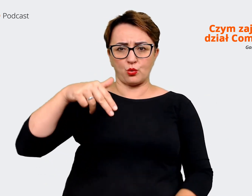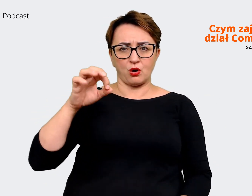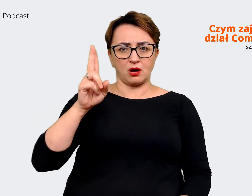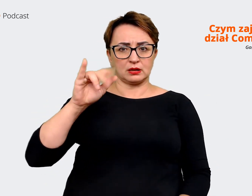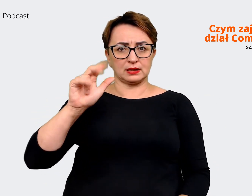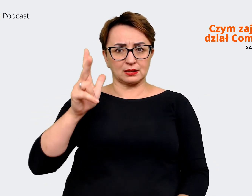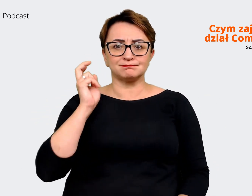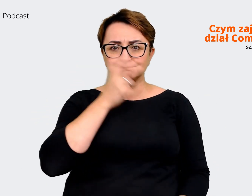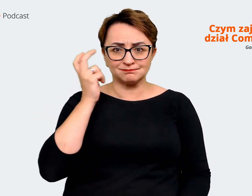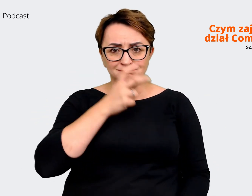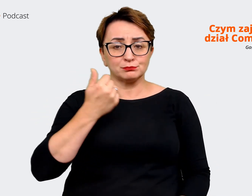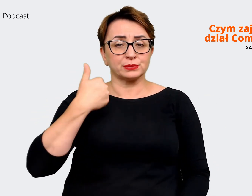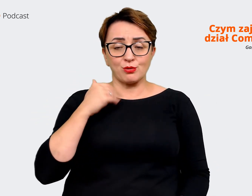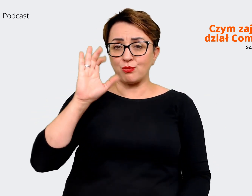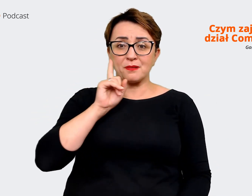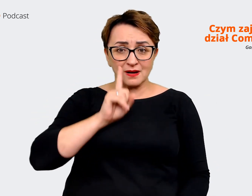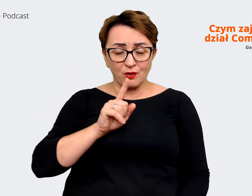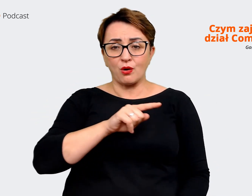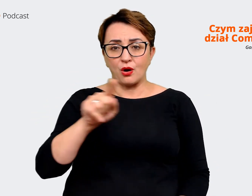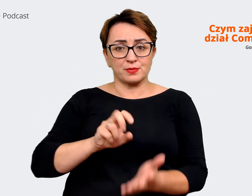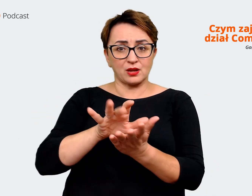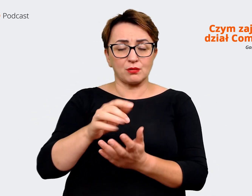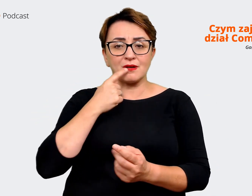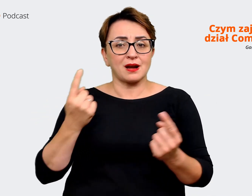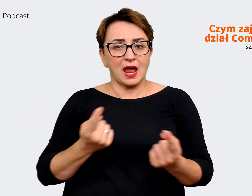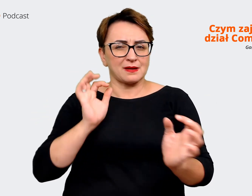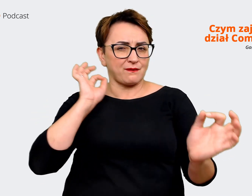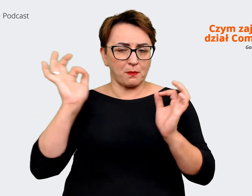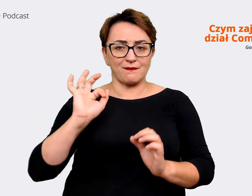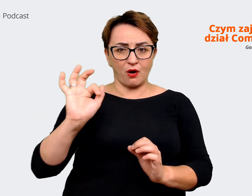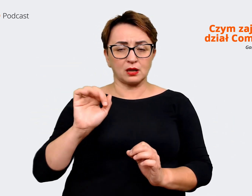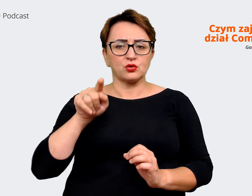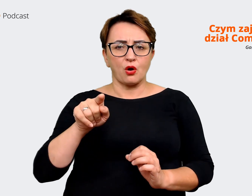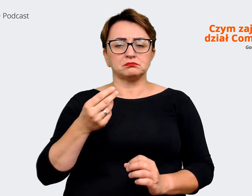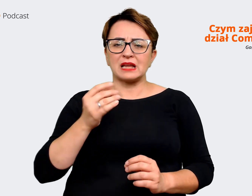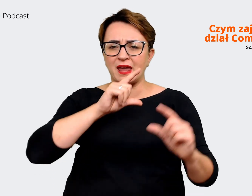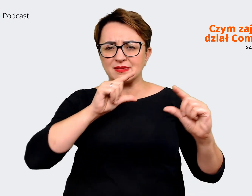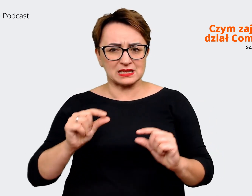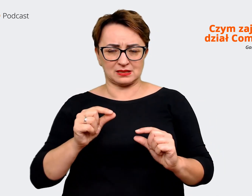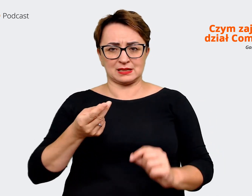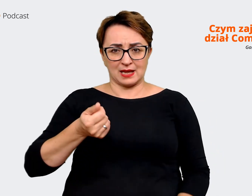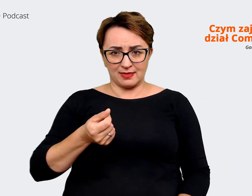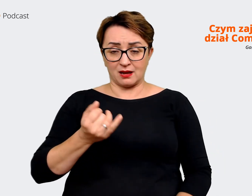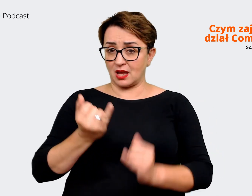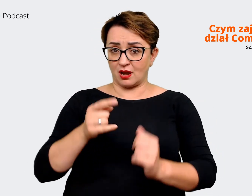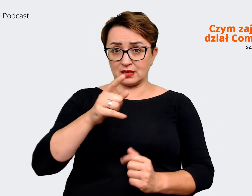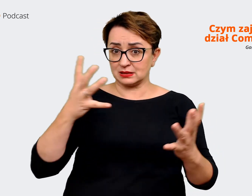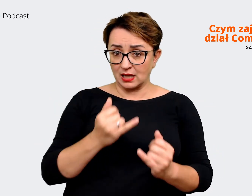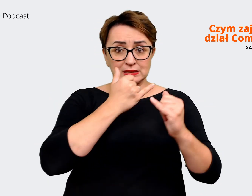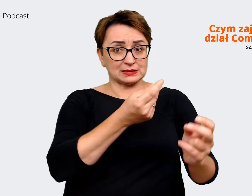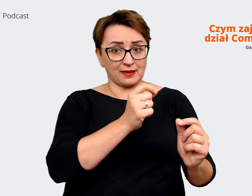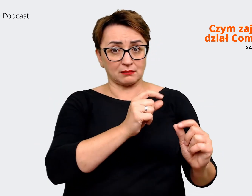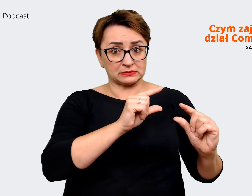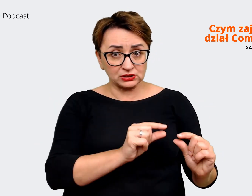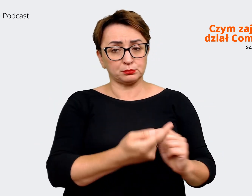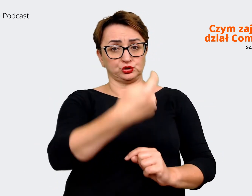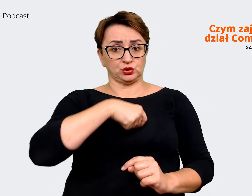skonstruowany prawnie, żeby nie budził żadnych zastrzeżeń pod względem ochrony konsumentów. Bo jak wiemy, podobnego typu programy na przykład